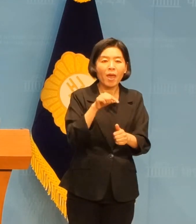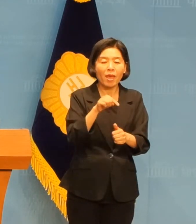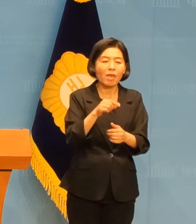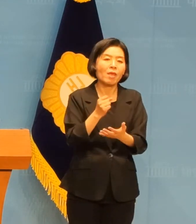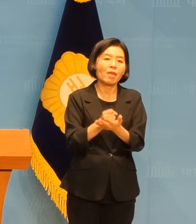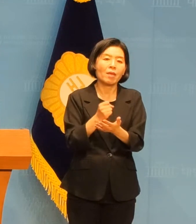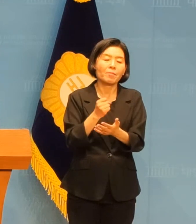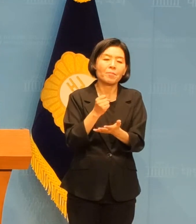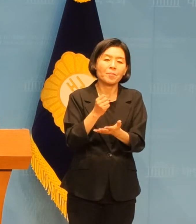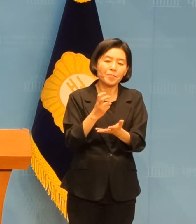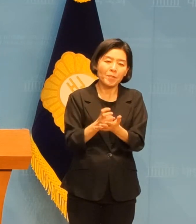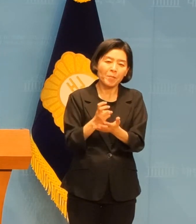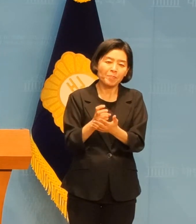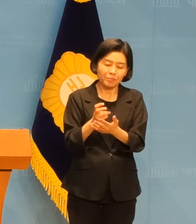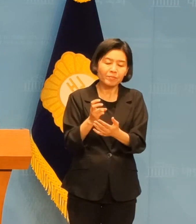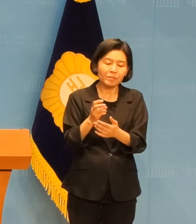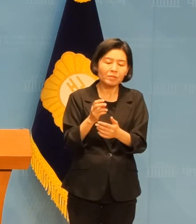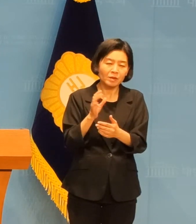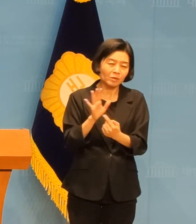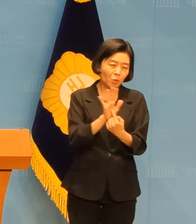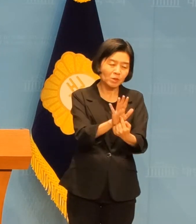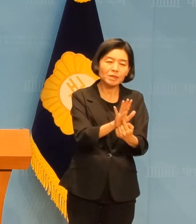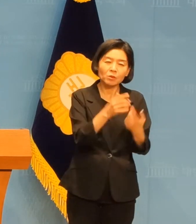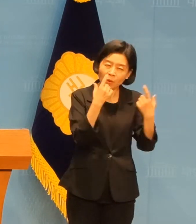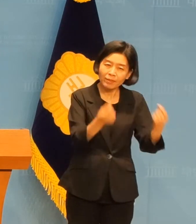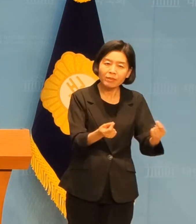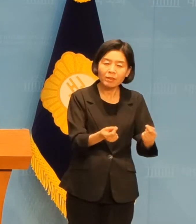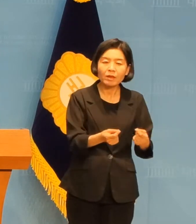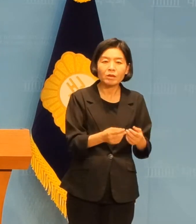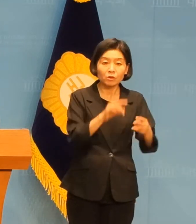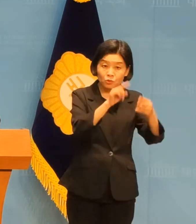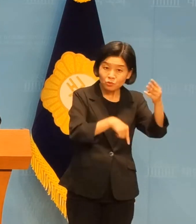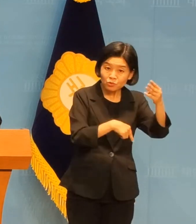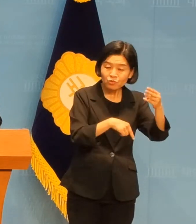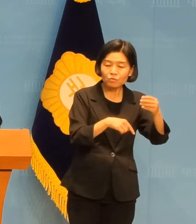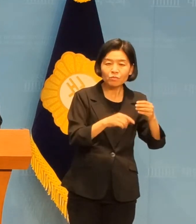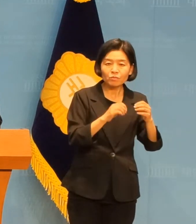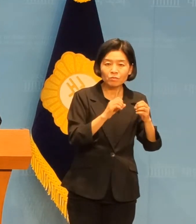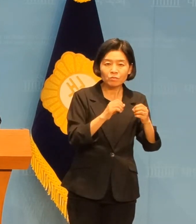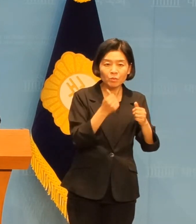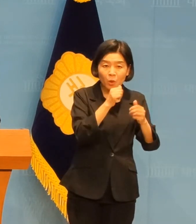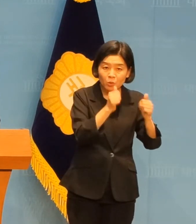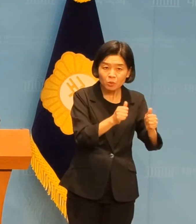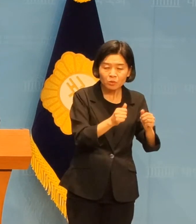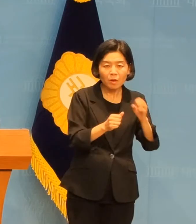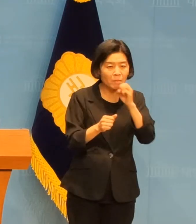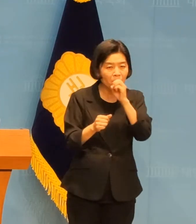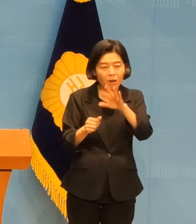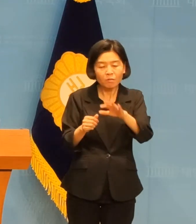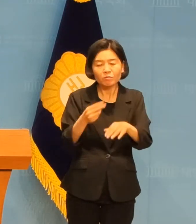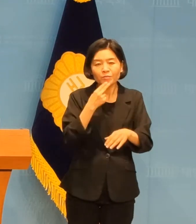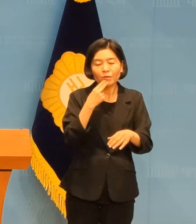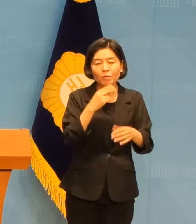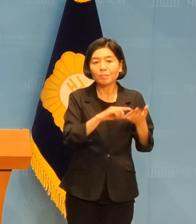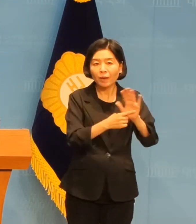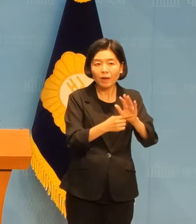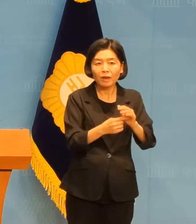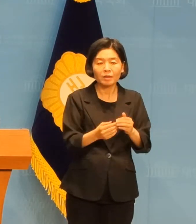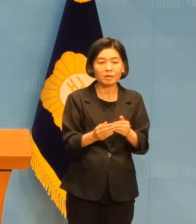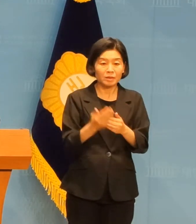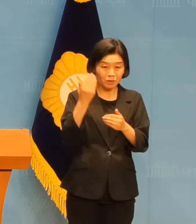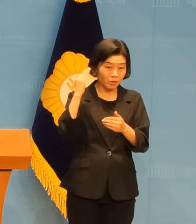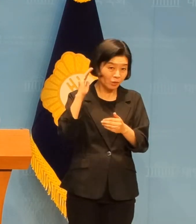변호인들은 특별히 할 말이 없다라고 재판장에게 밝혔습니다. 다시금 전직 대통령이